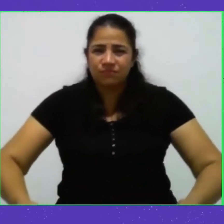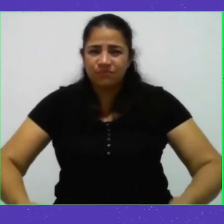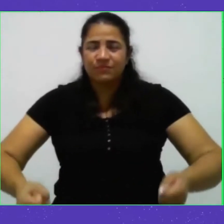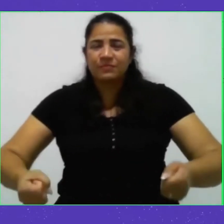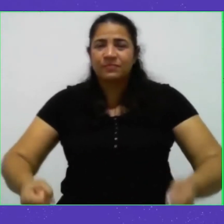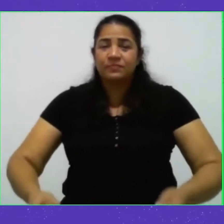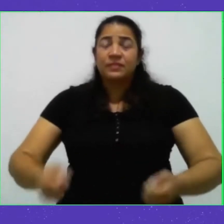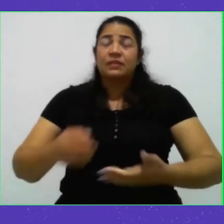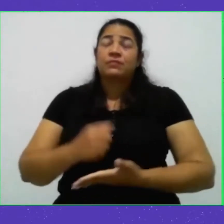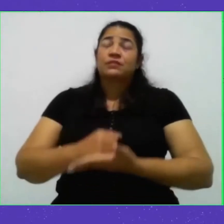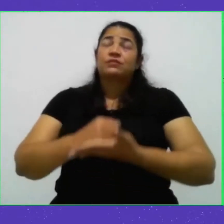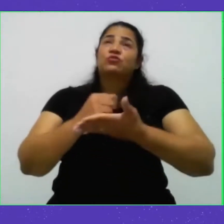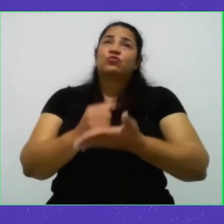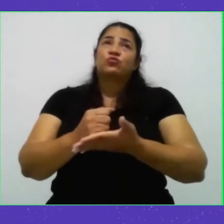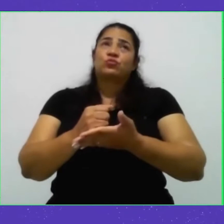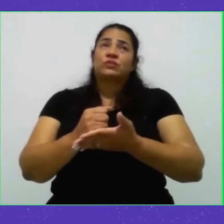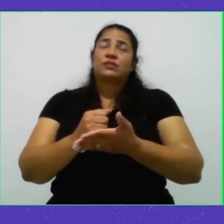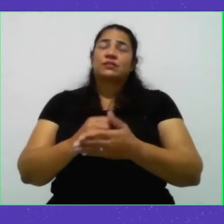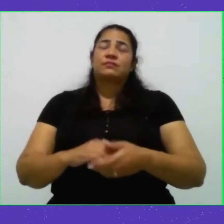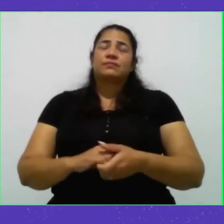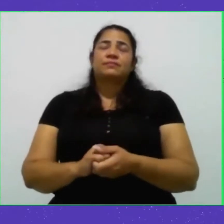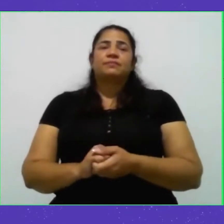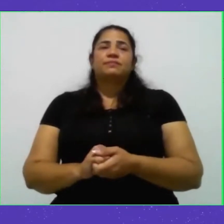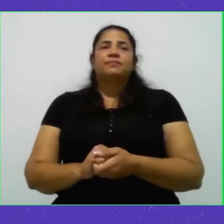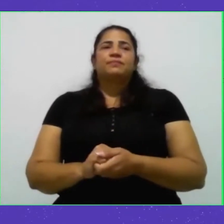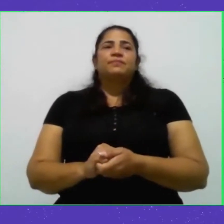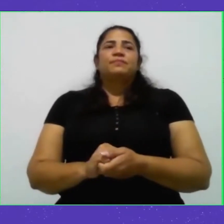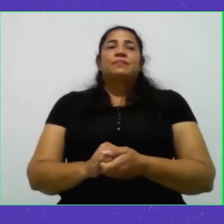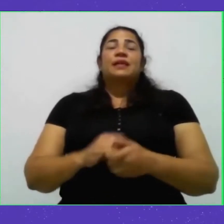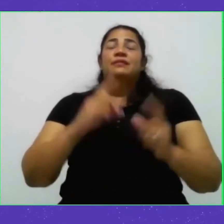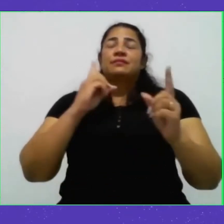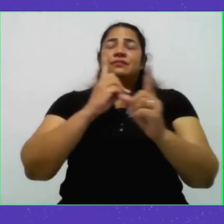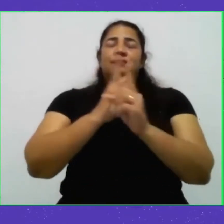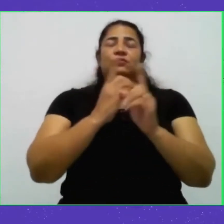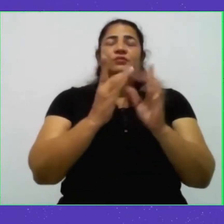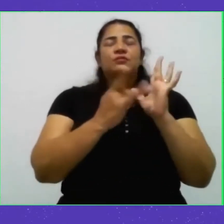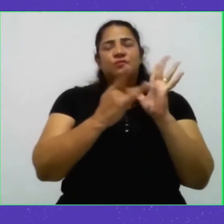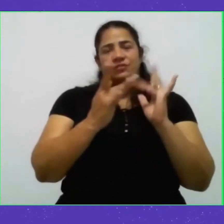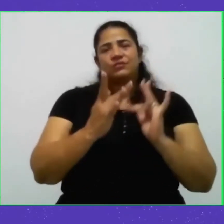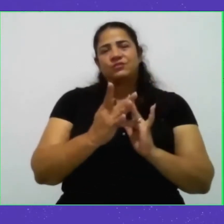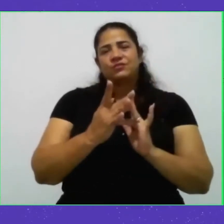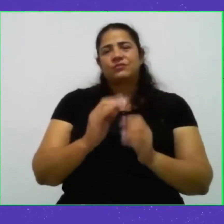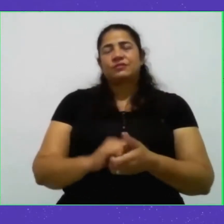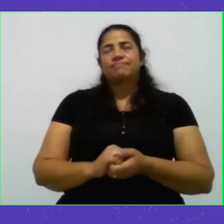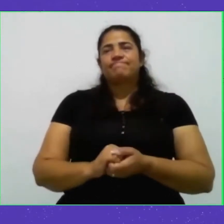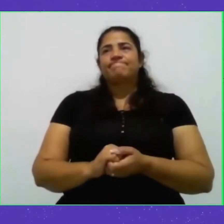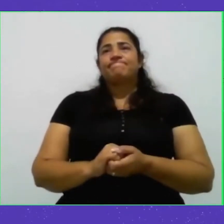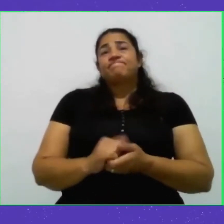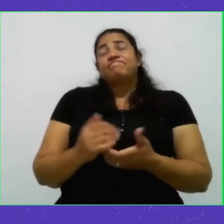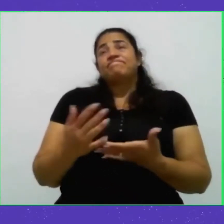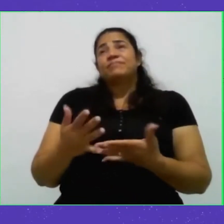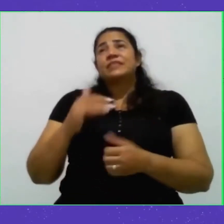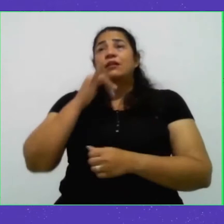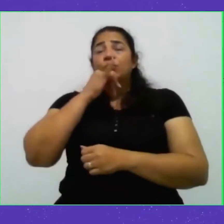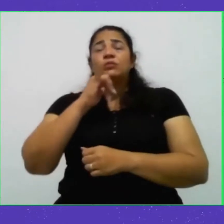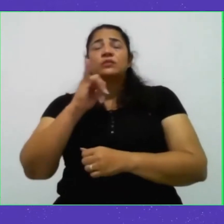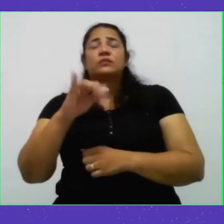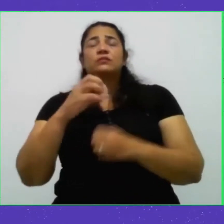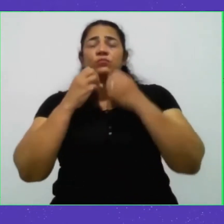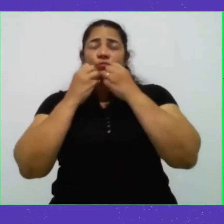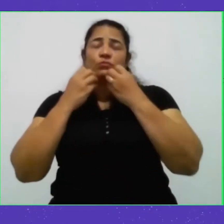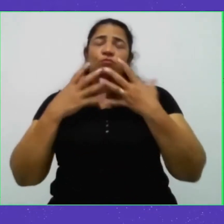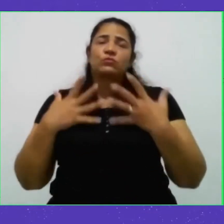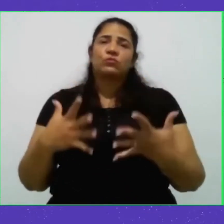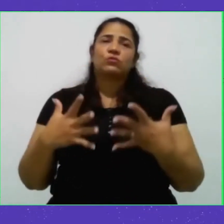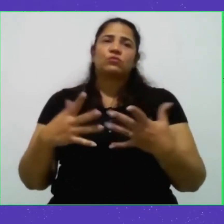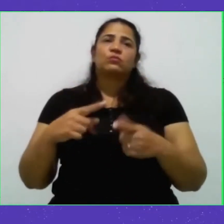nós, né? Nós vamos cuidar das pessoas, tem muita gente na porta, tem muita dificuldade, é muito complicado, mas nós temos que